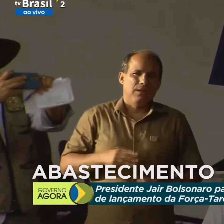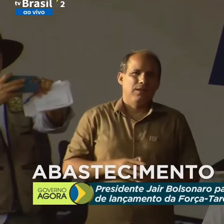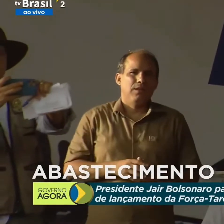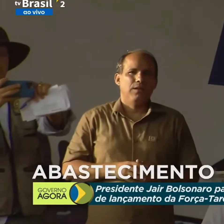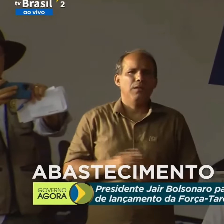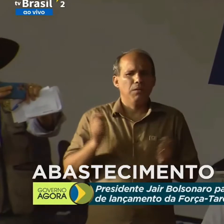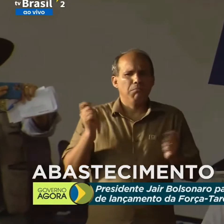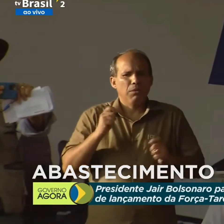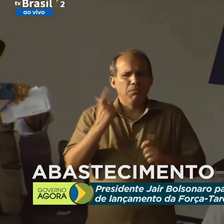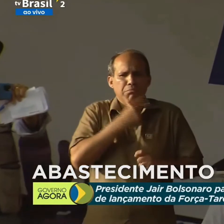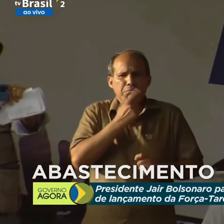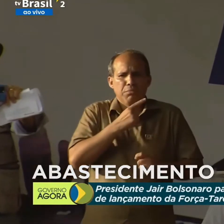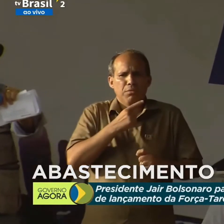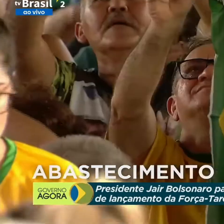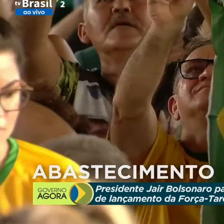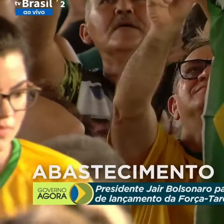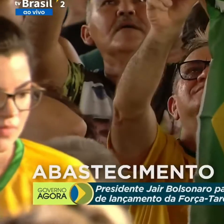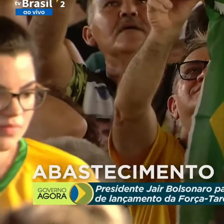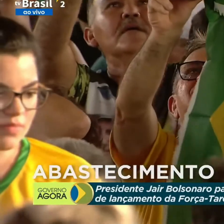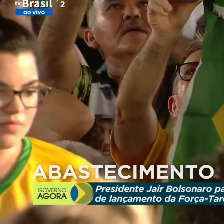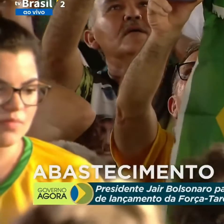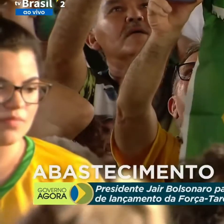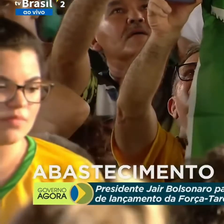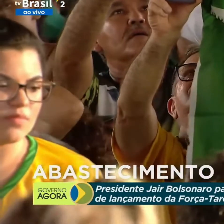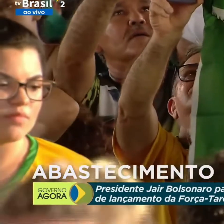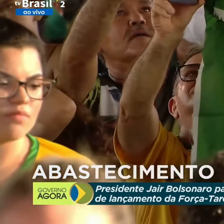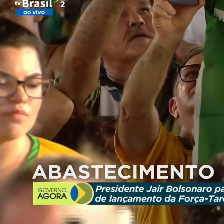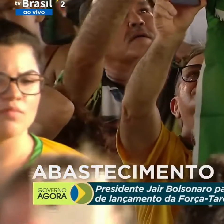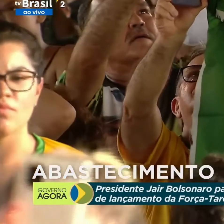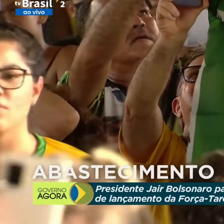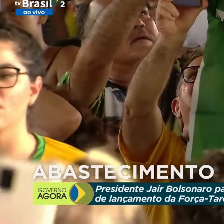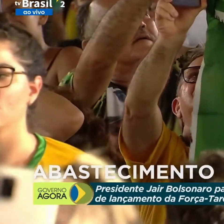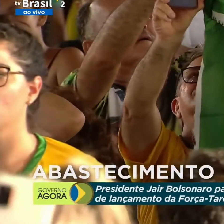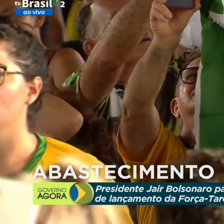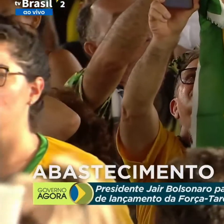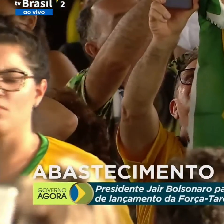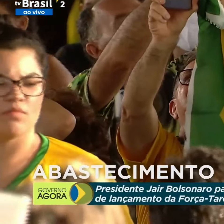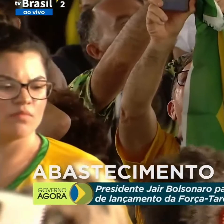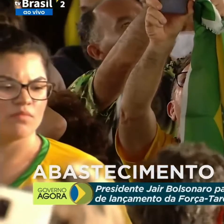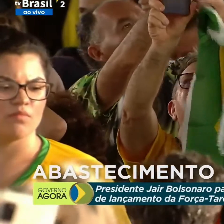ser cumprida por dois motivos. O primeiro, que ele está conosco.